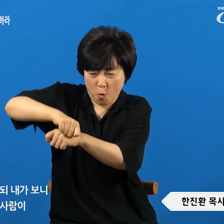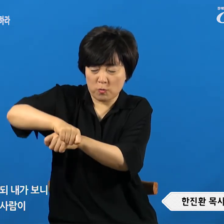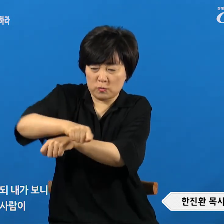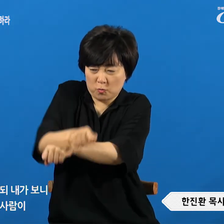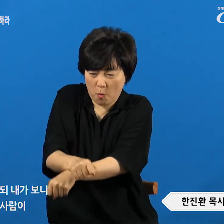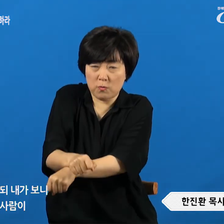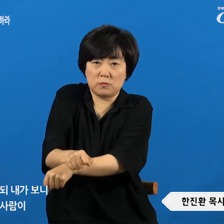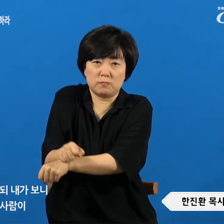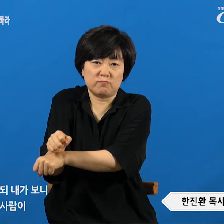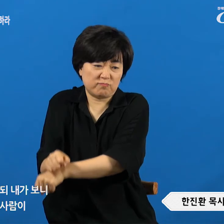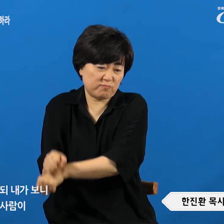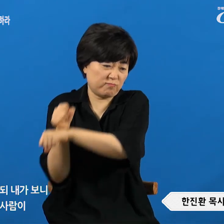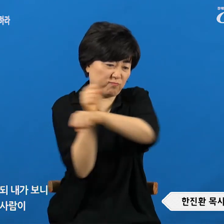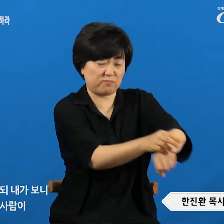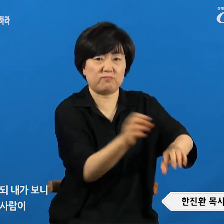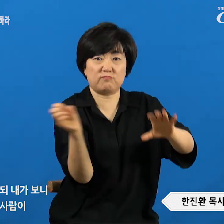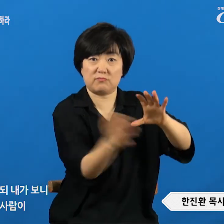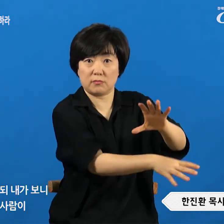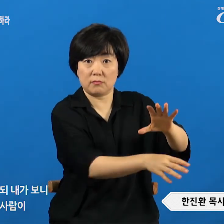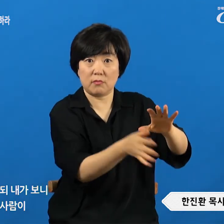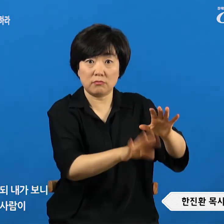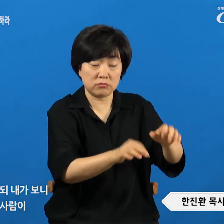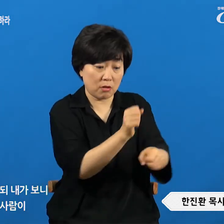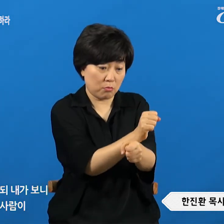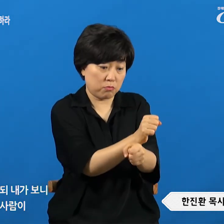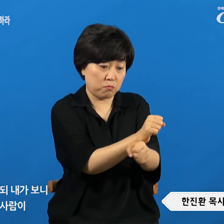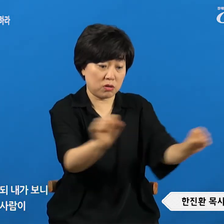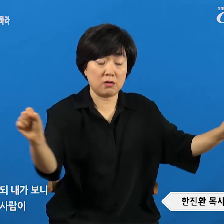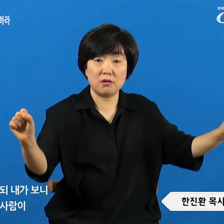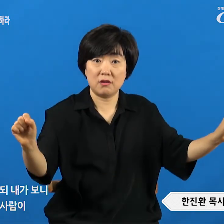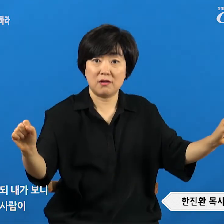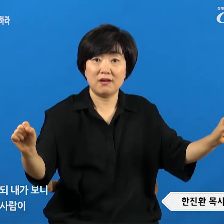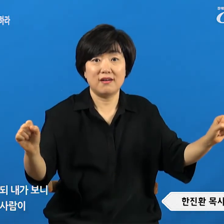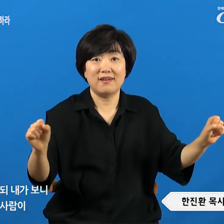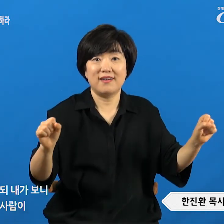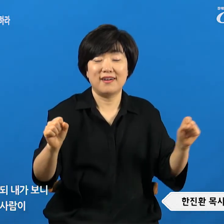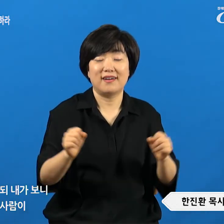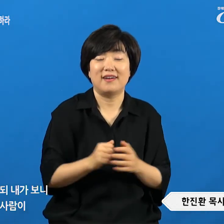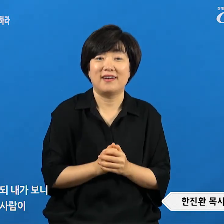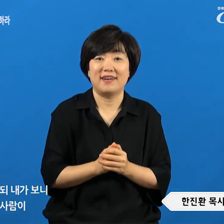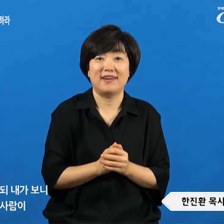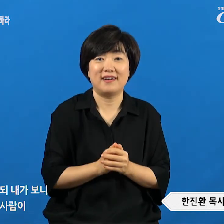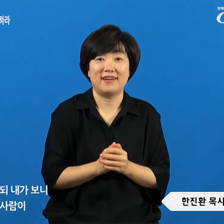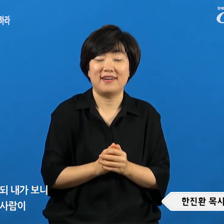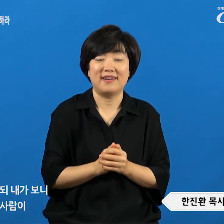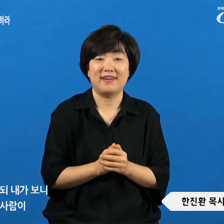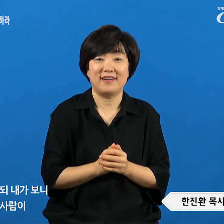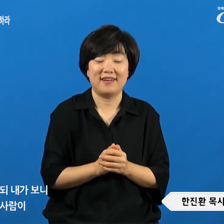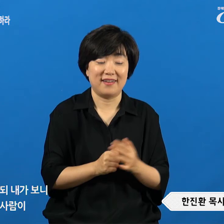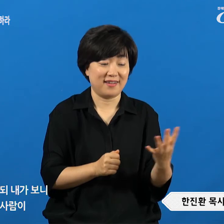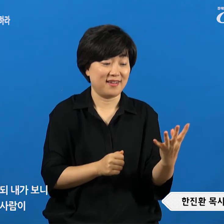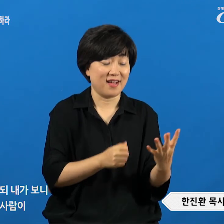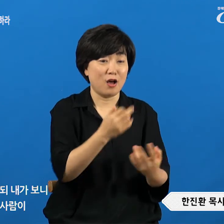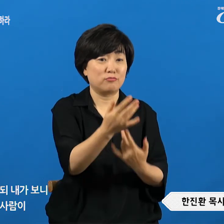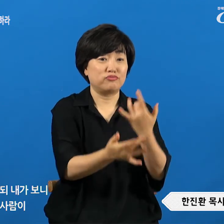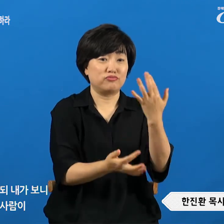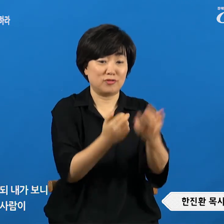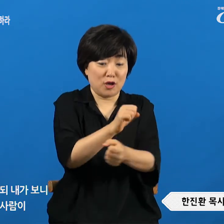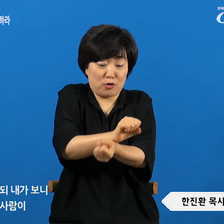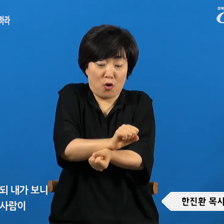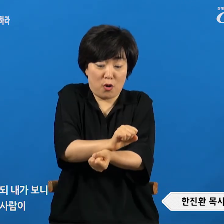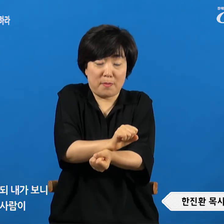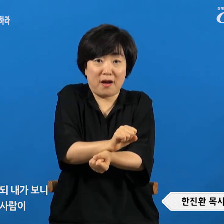결박해서 집어 던졌는데 결박이 다 풀어져 버렸습니다. 불이 결박을 다